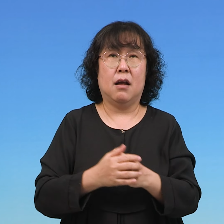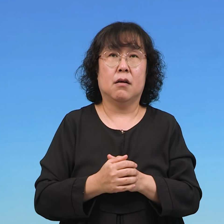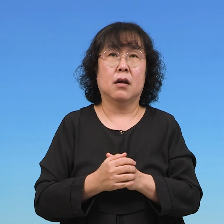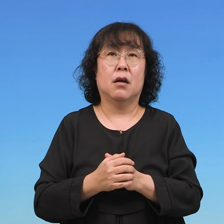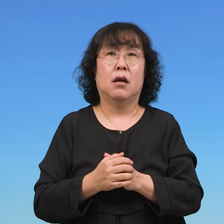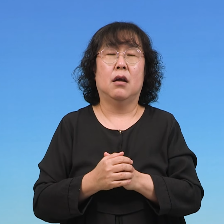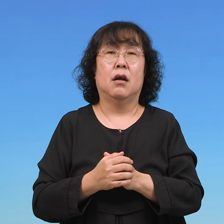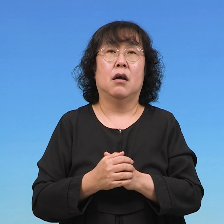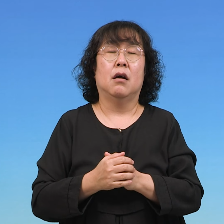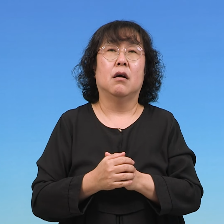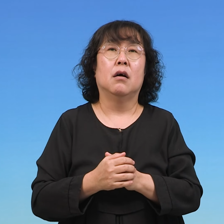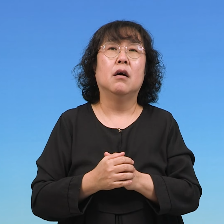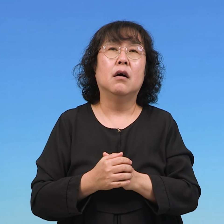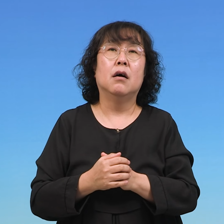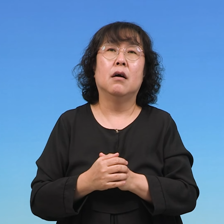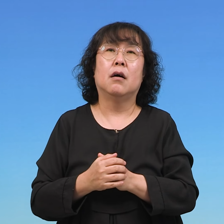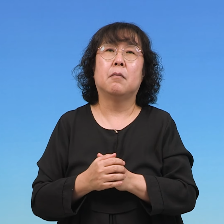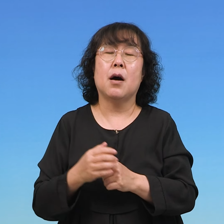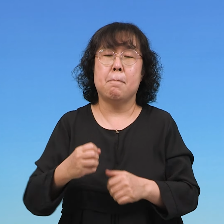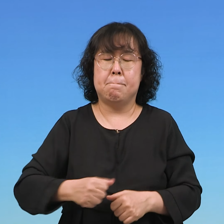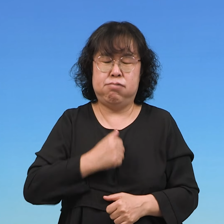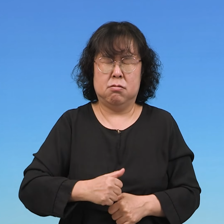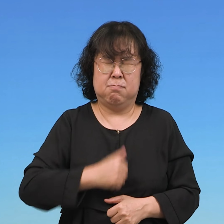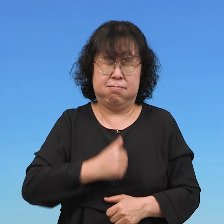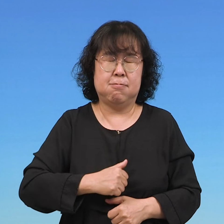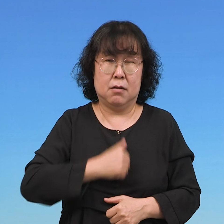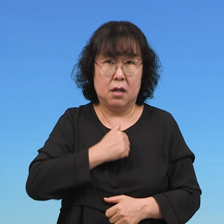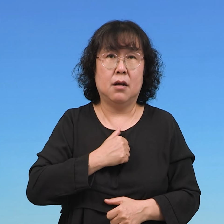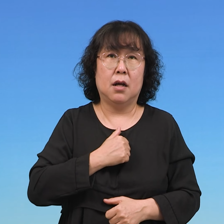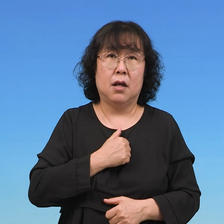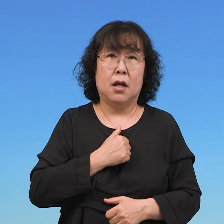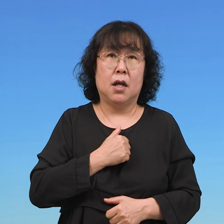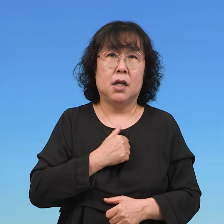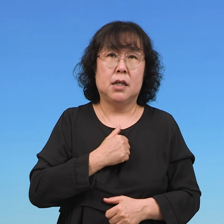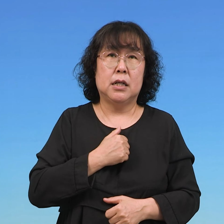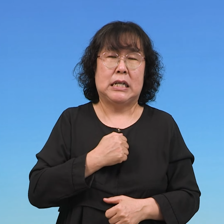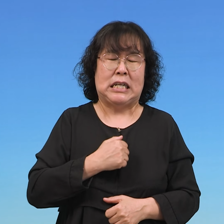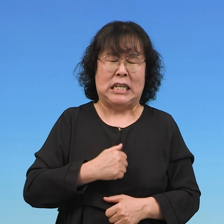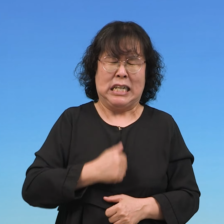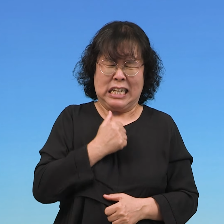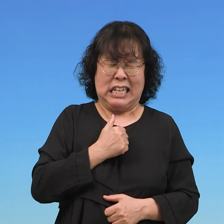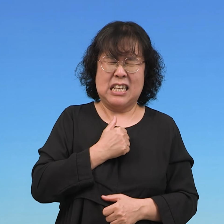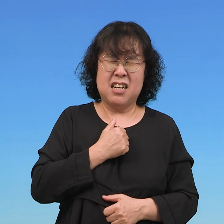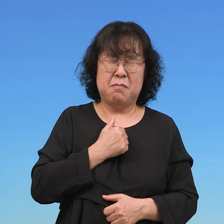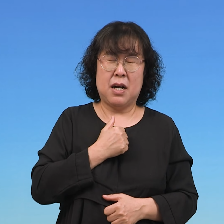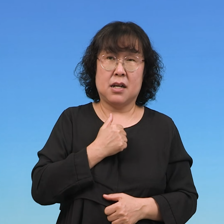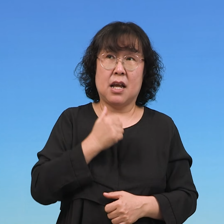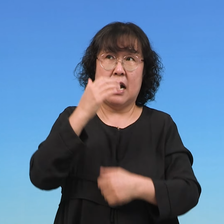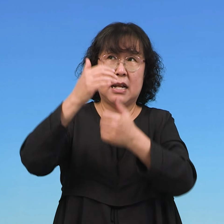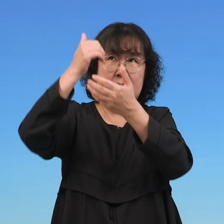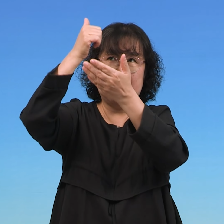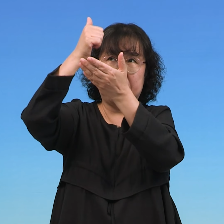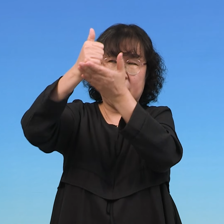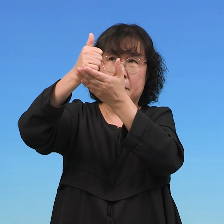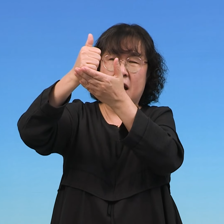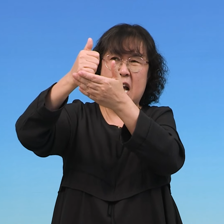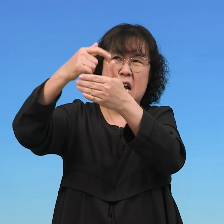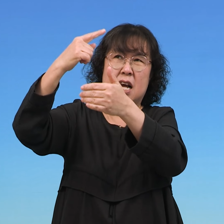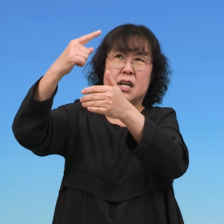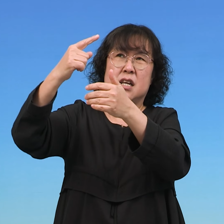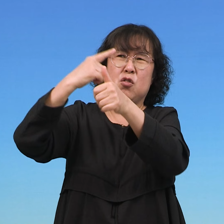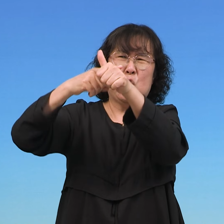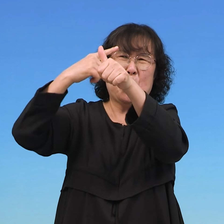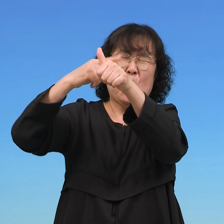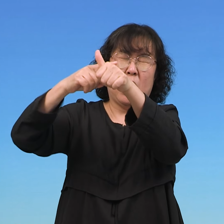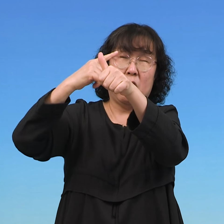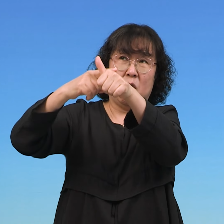내가 믿어야 되느냐고 막, 그러고 막 분노로 그렇게 하나님 향해 내가 할 수 있는 모든 모독과 저주를